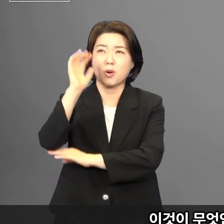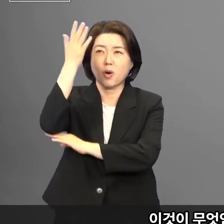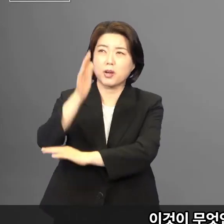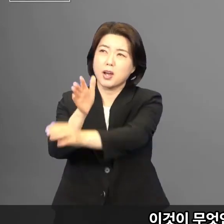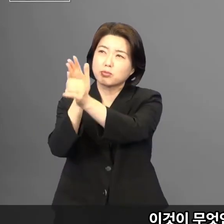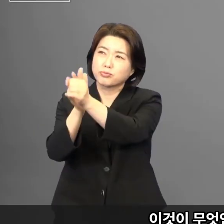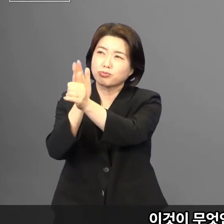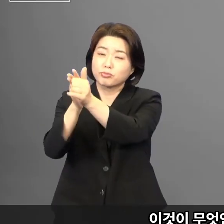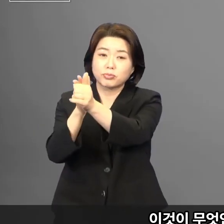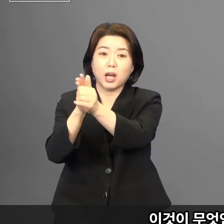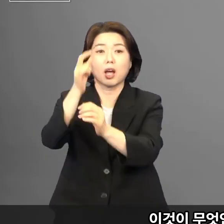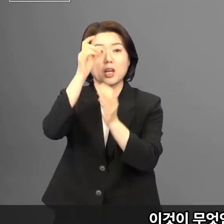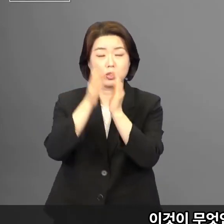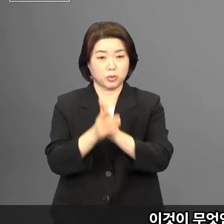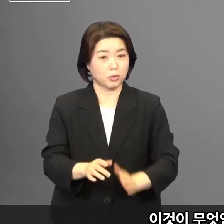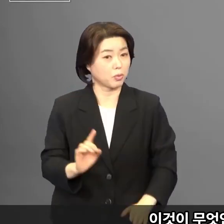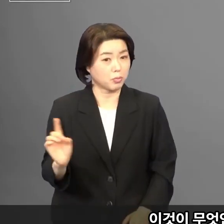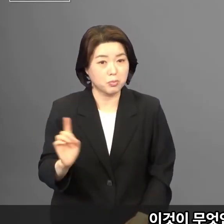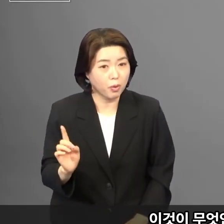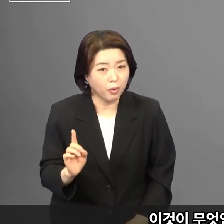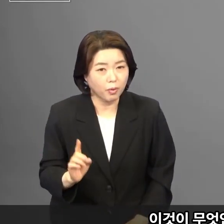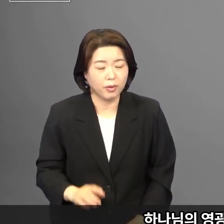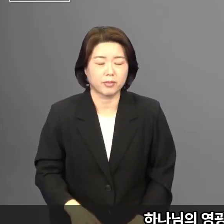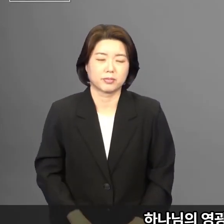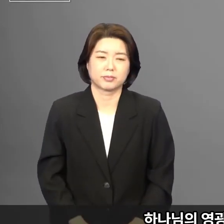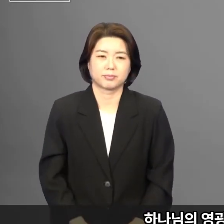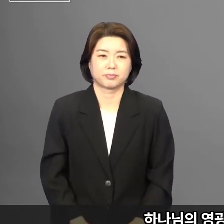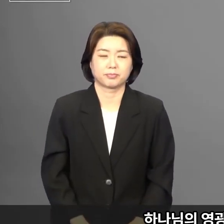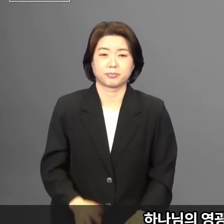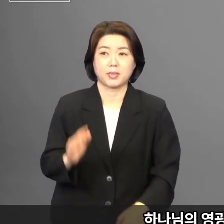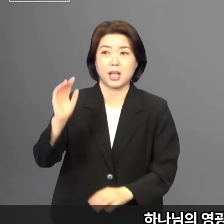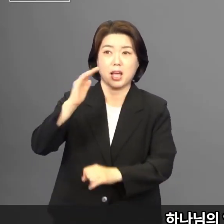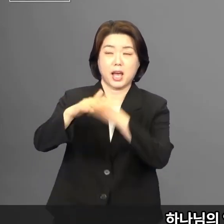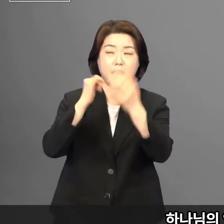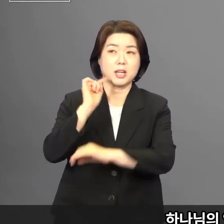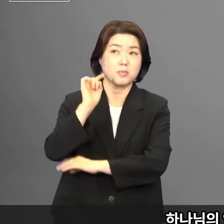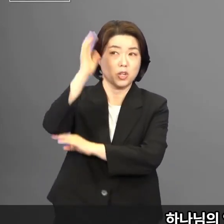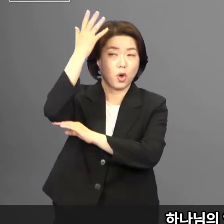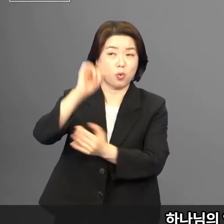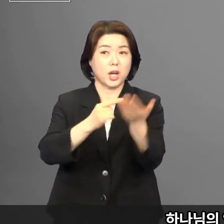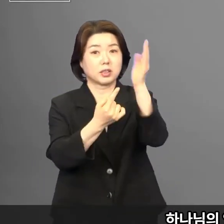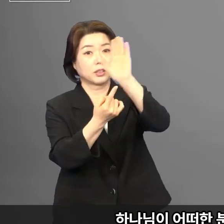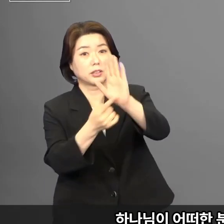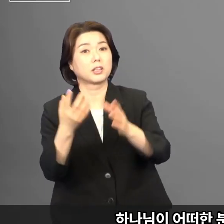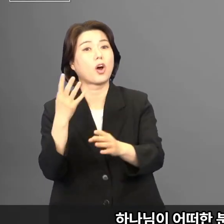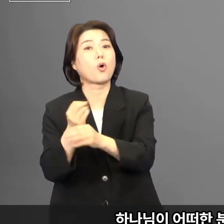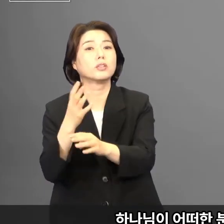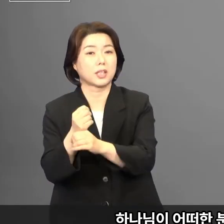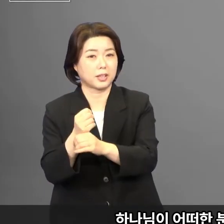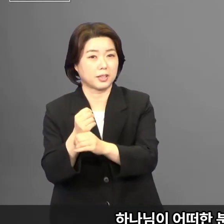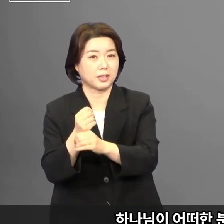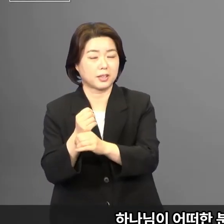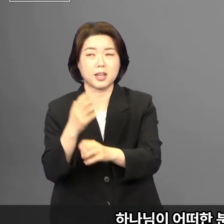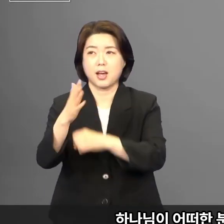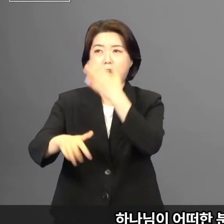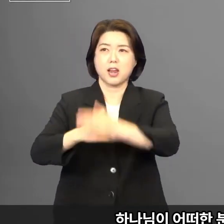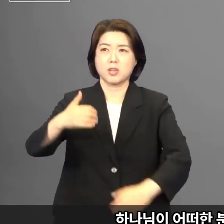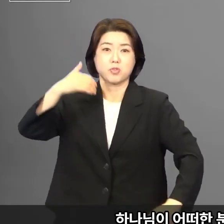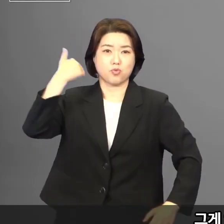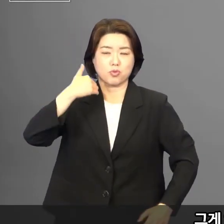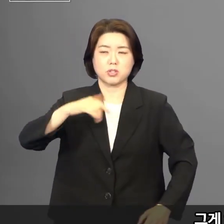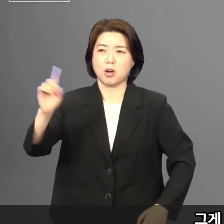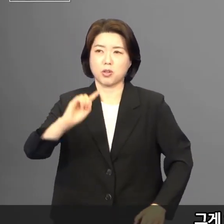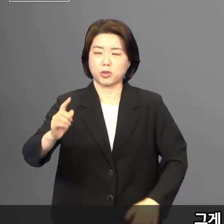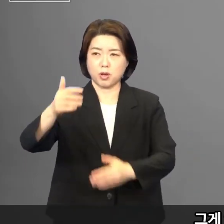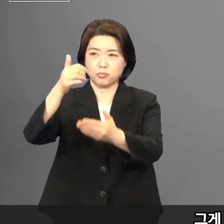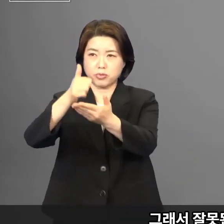기도입니다. 자, 이것이 무엇인지를 잘 보셔야 돼요. 하나님의 영광이 언제 드러나느냐? 하나님의 영광이라는 거 하는 것은 하나님이 어떠한 분이신지 드러나는